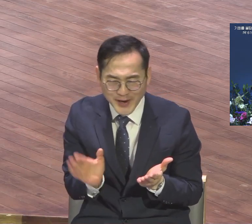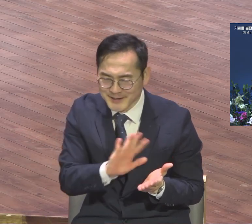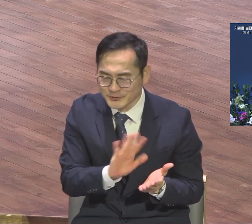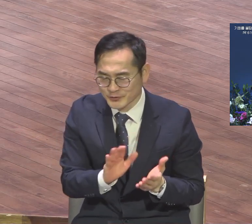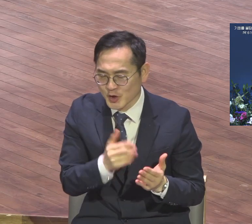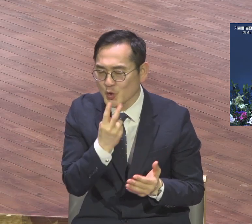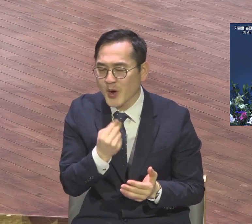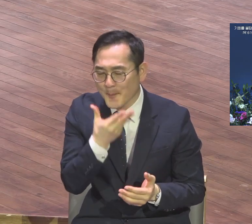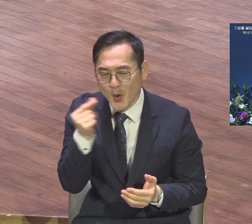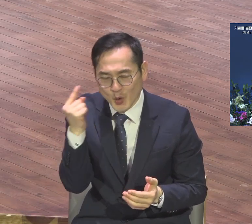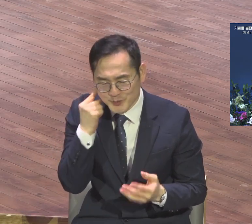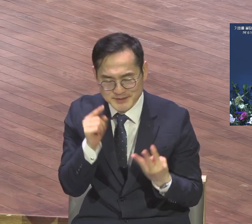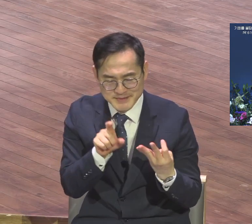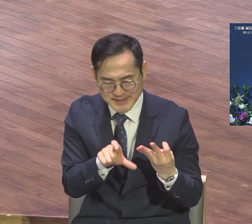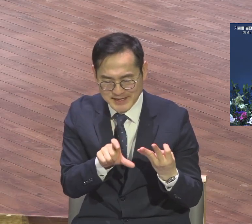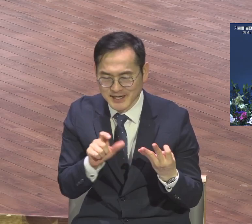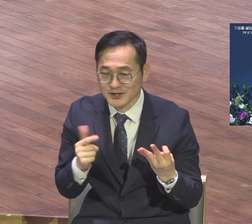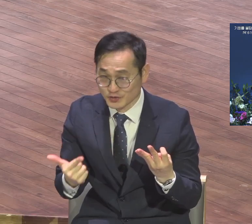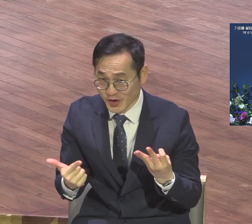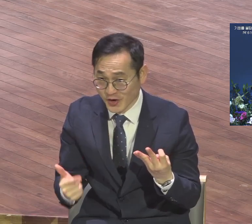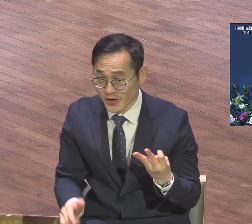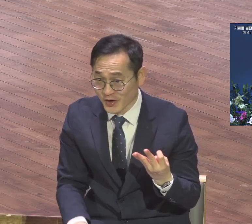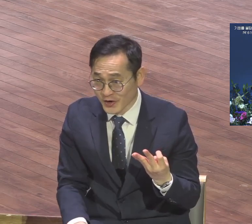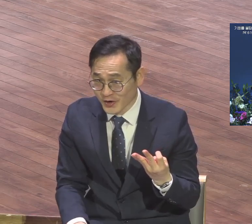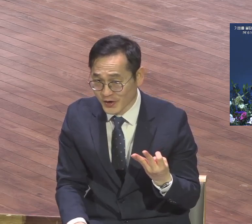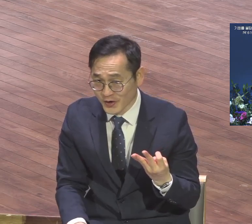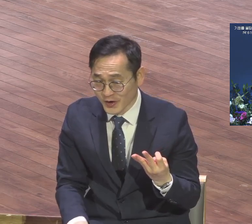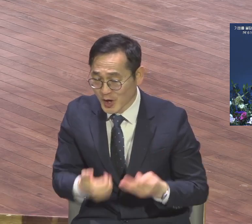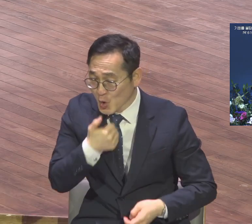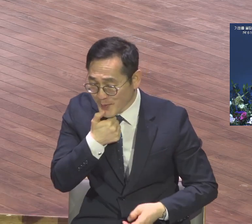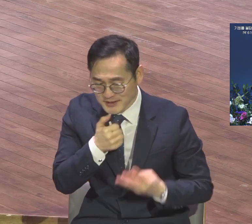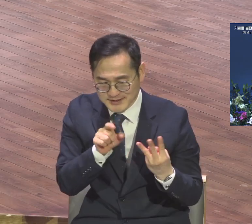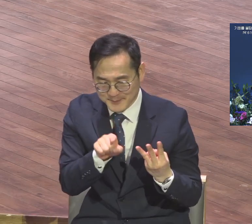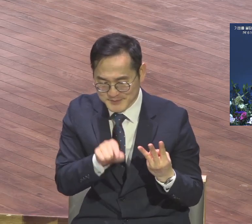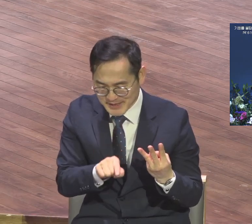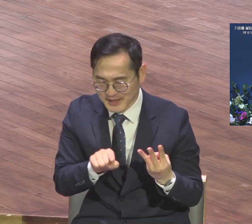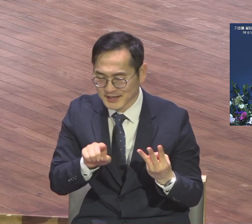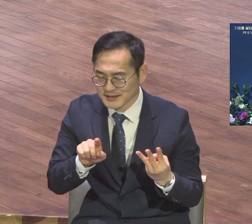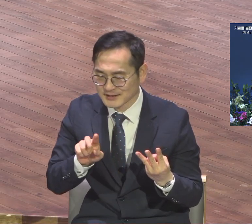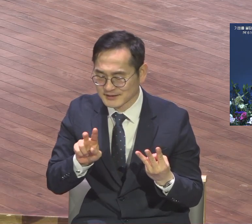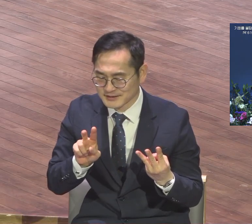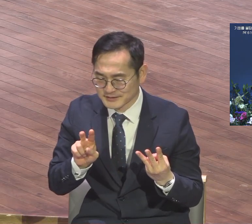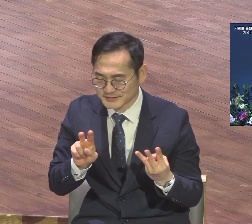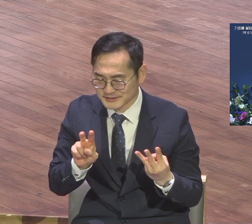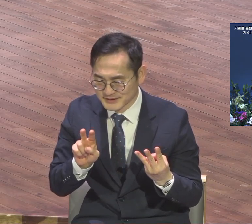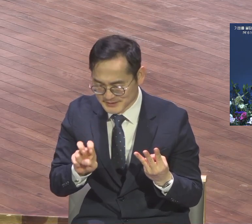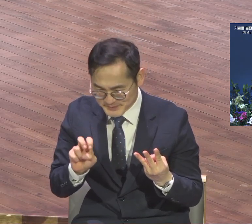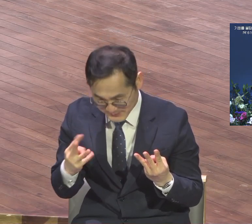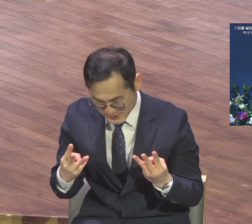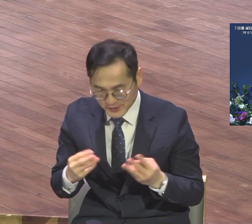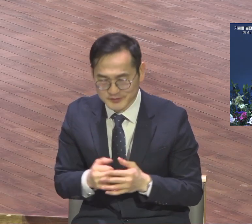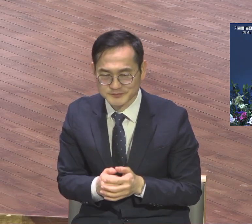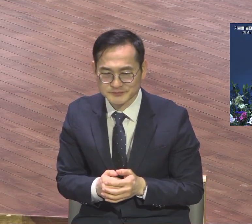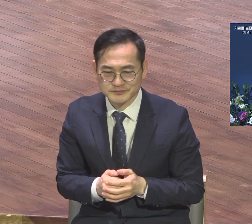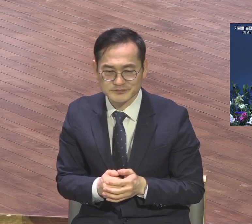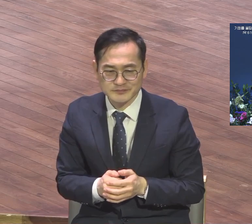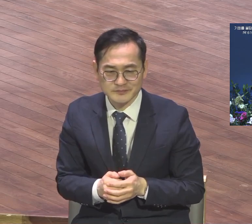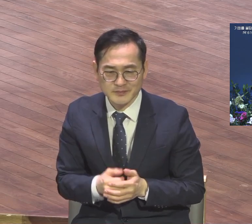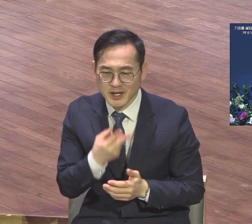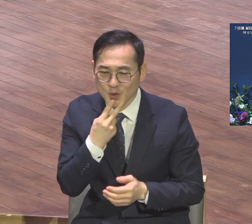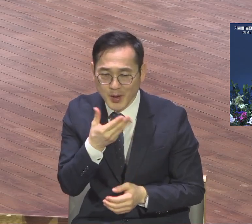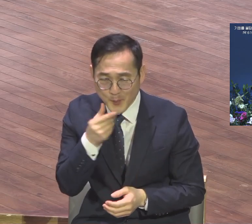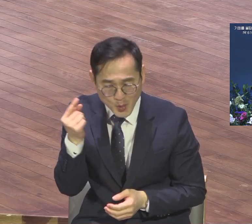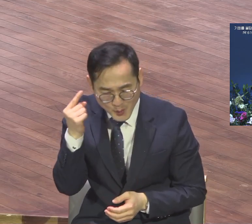요한복음 14장 6절. 그렇죠? 로마서 3장 23절. 로마서 8장 2절, 요한복음 8장